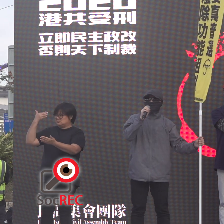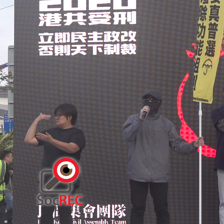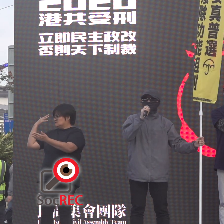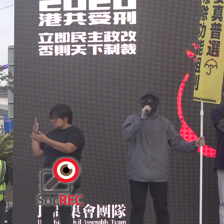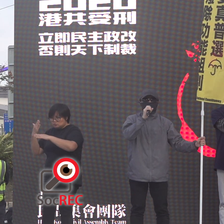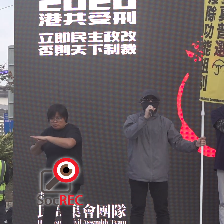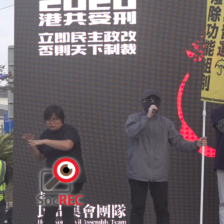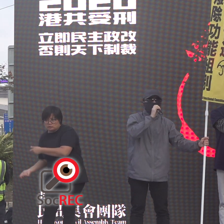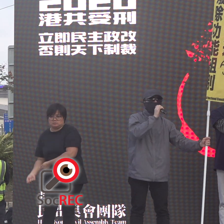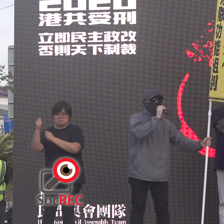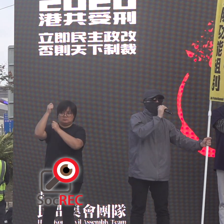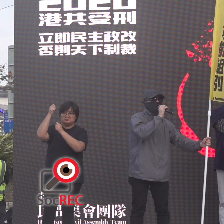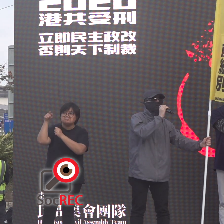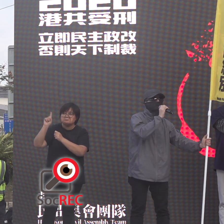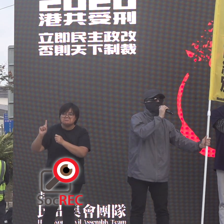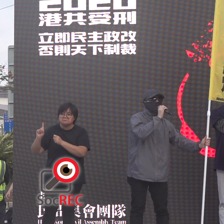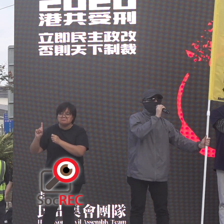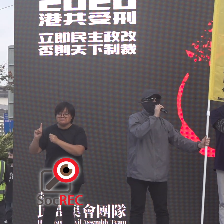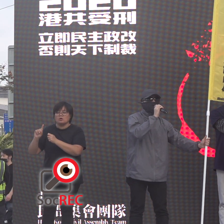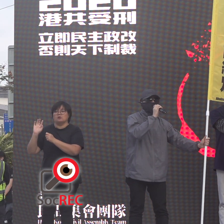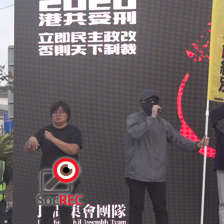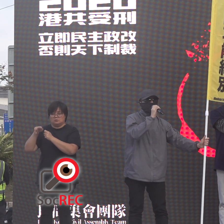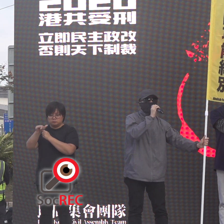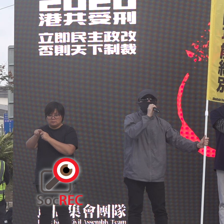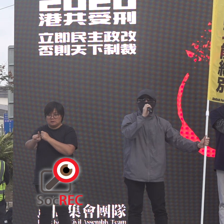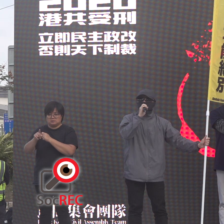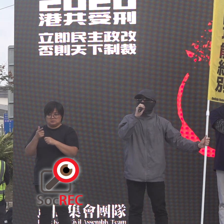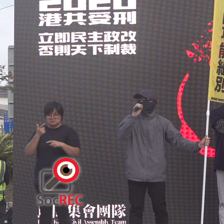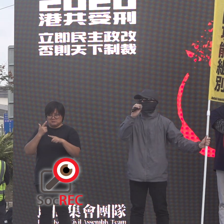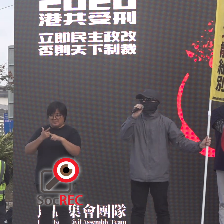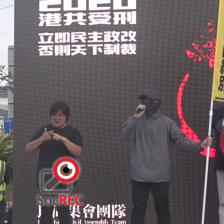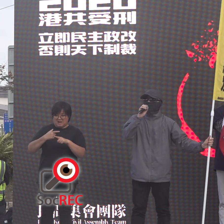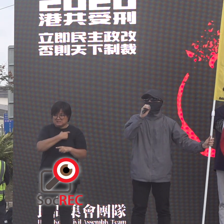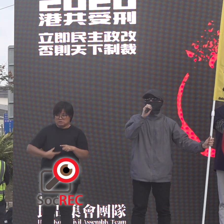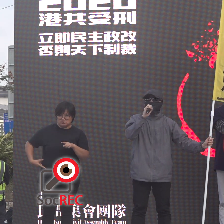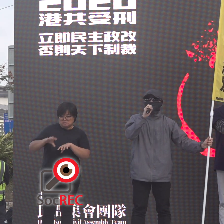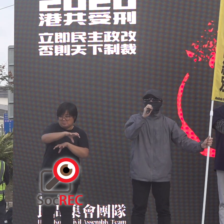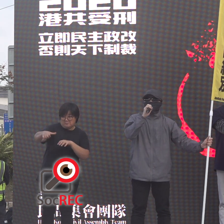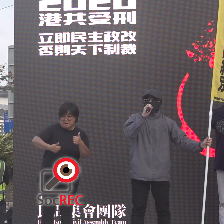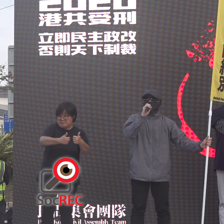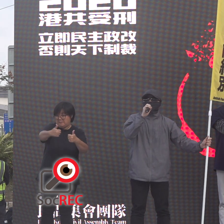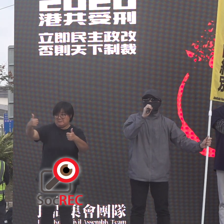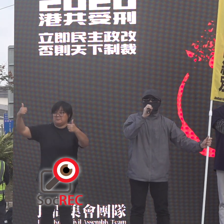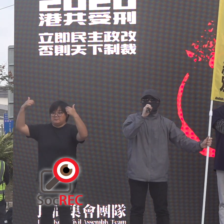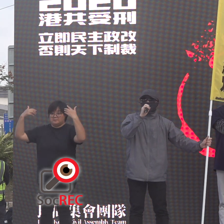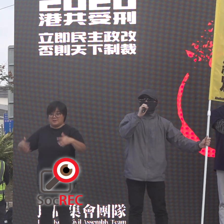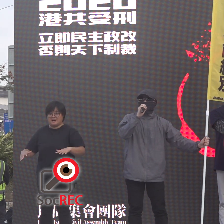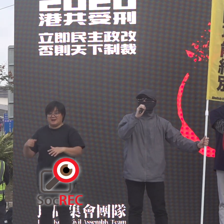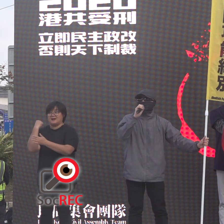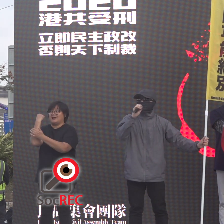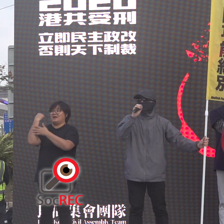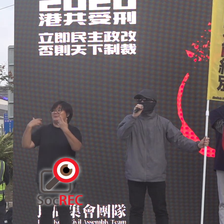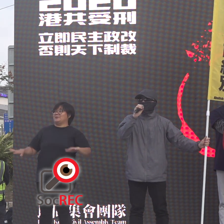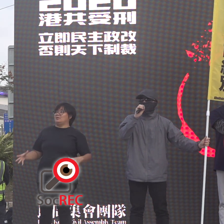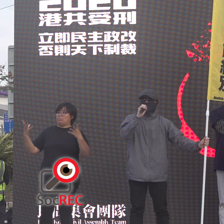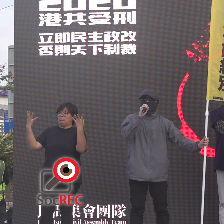見自從區選之後，香港人我們抗爭彷彿好像冷落了下來。 我哋好擔心，我哋係